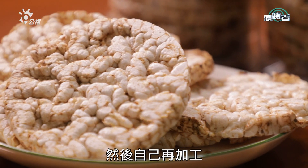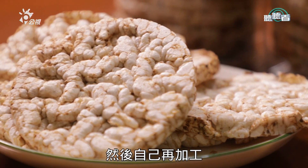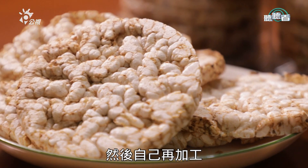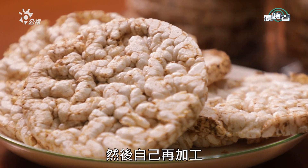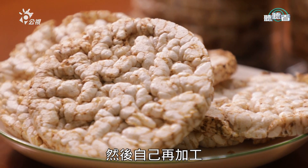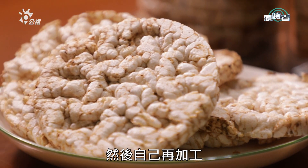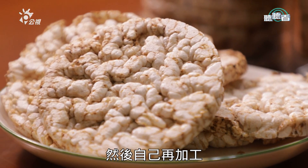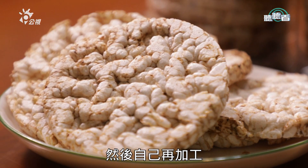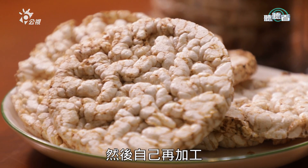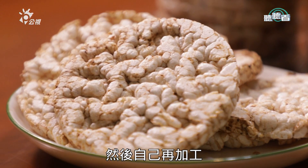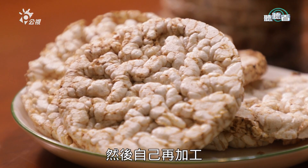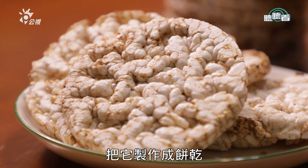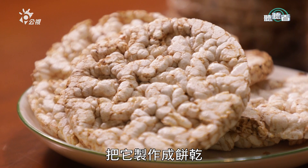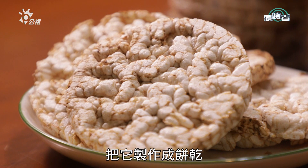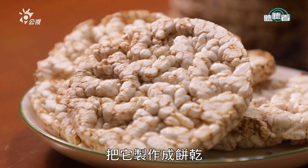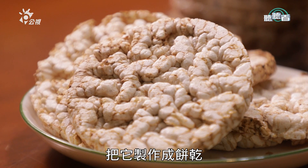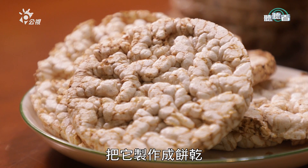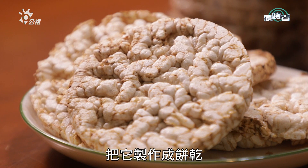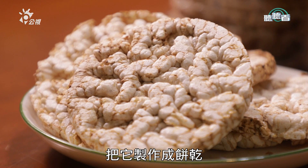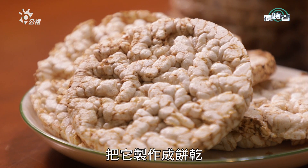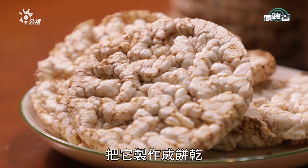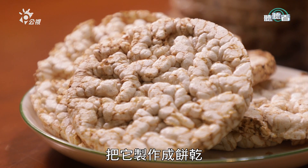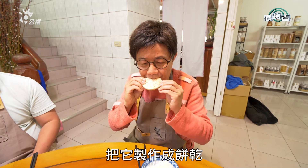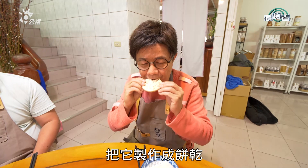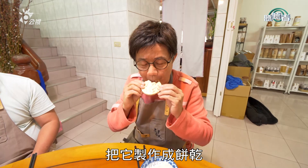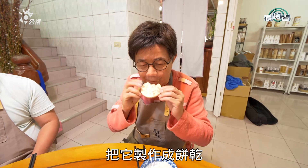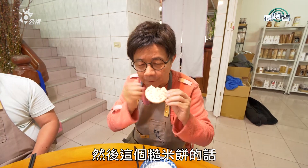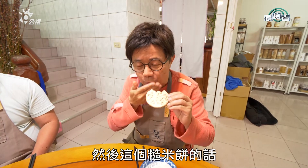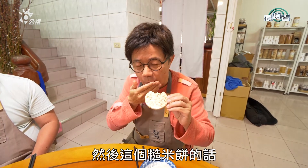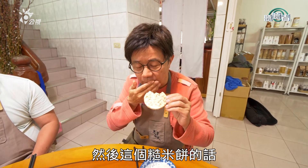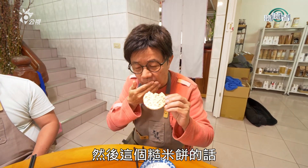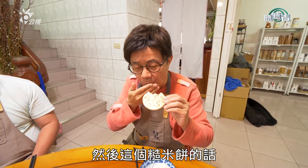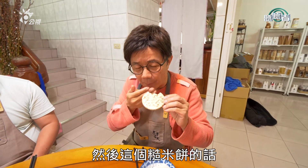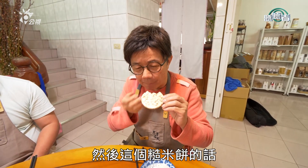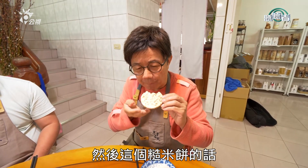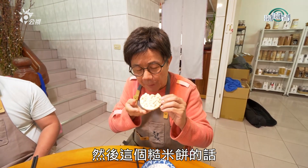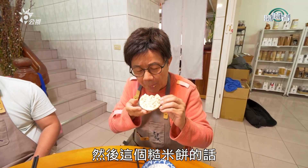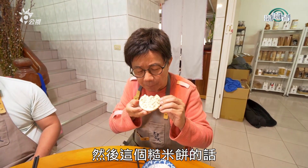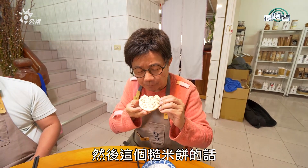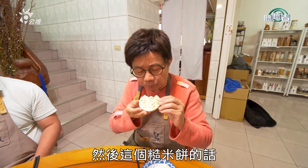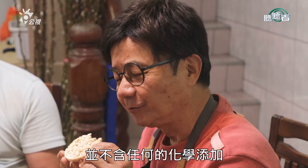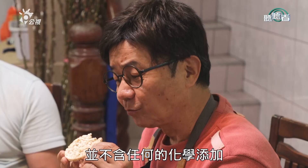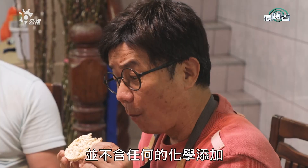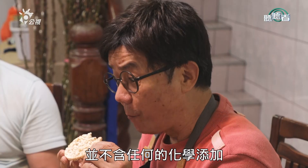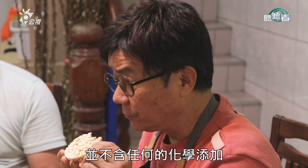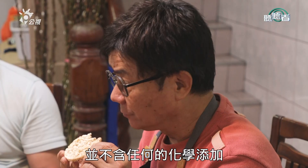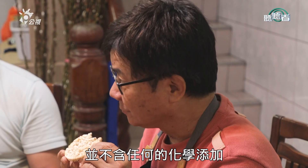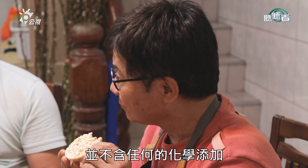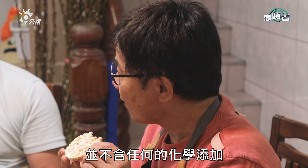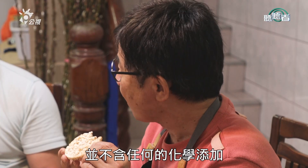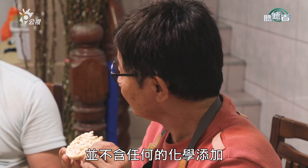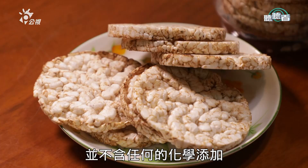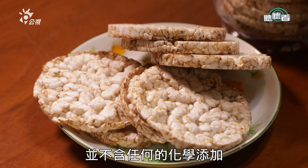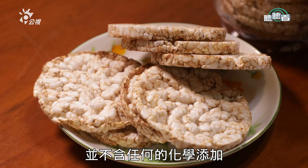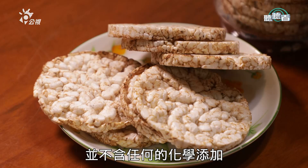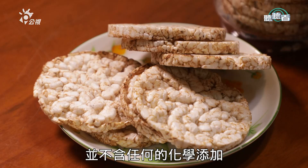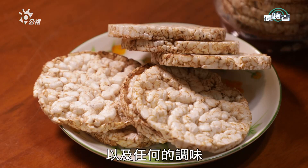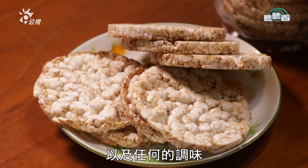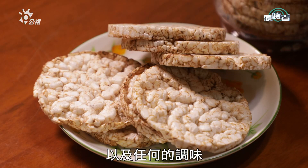后呢自己再加工把它制作成饼干。然后这个糙米饼的话并不含任何的化学添加以及